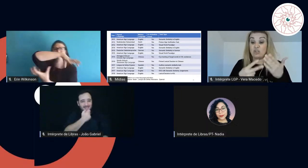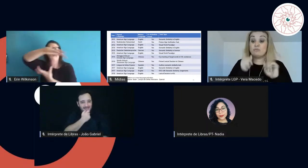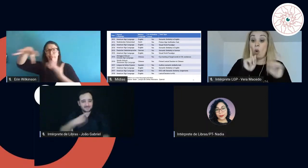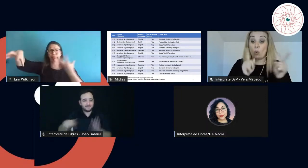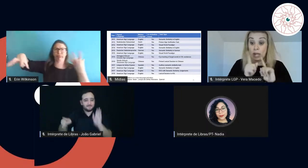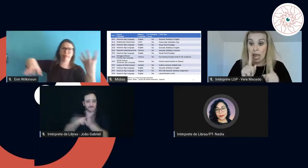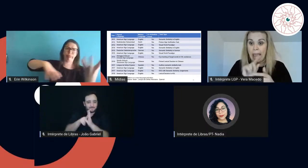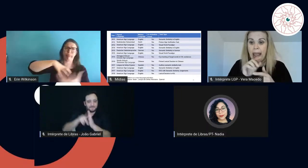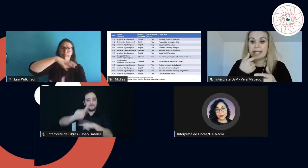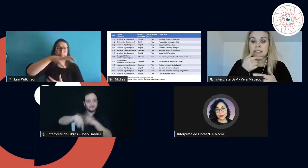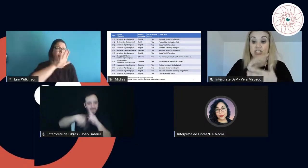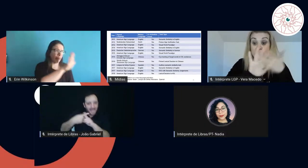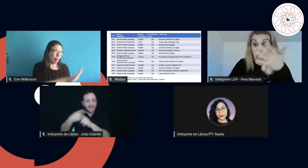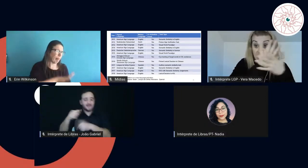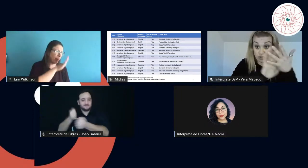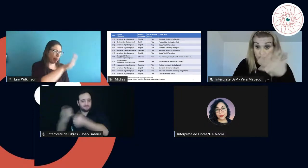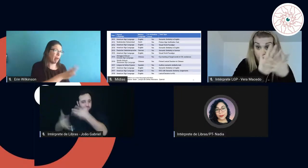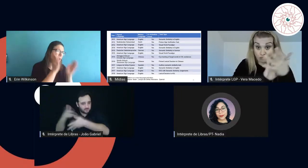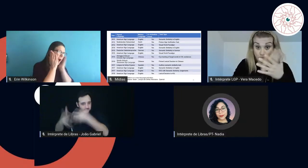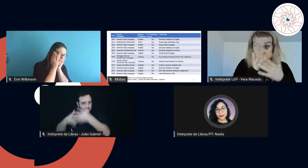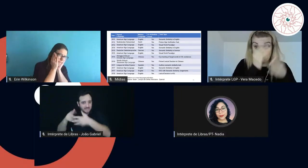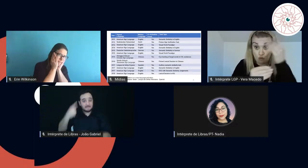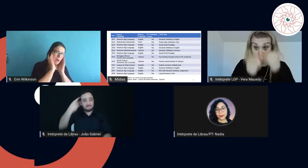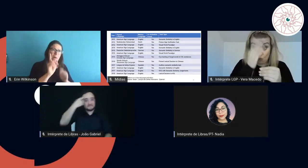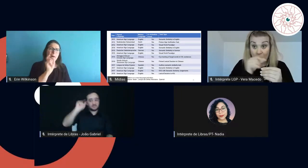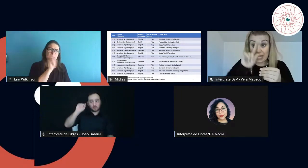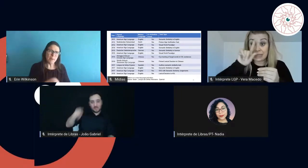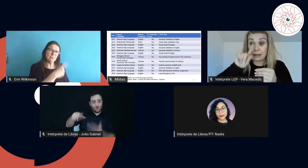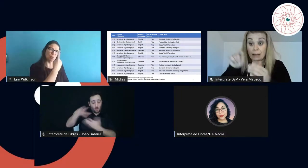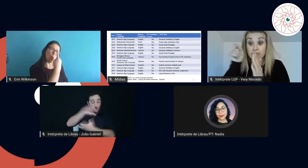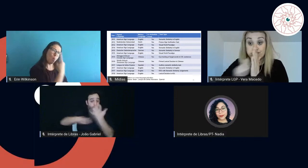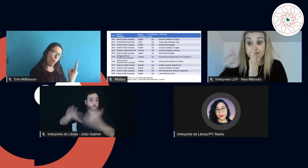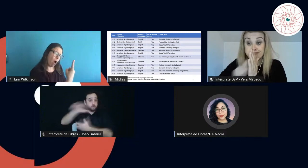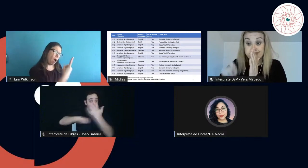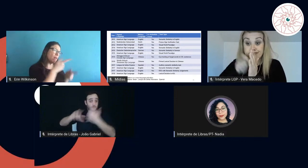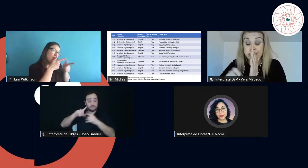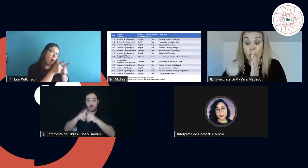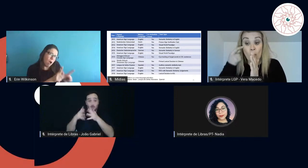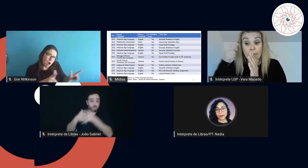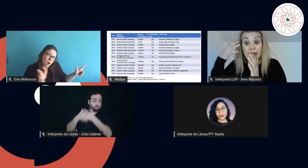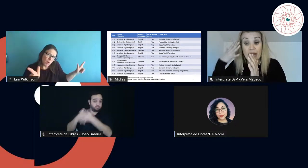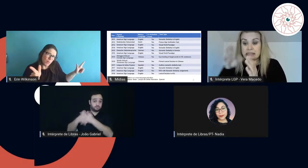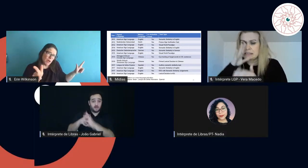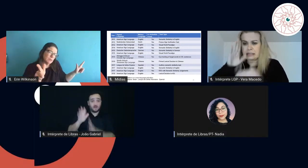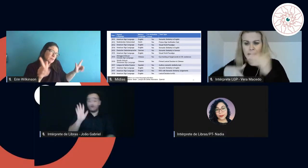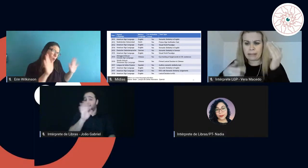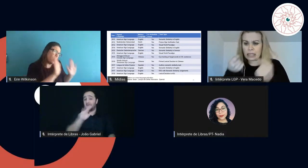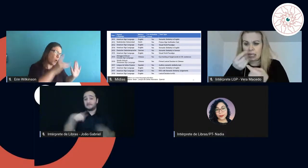Então, se ã de repente uma criança